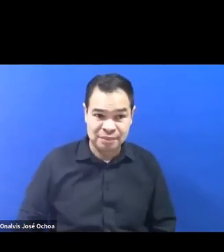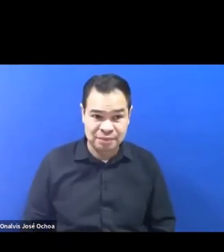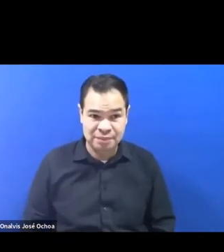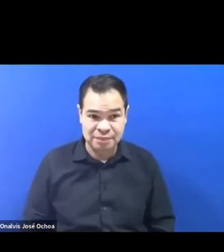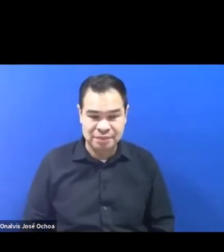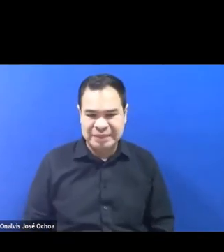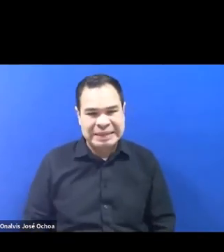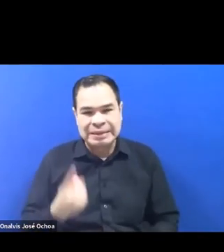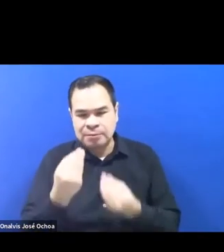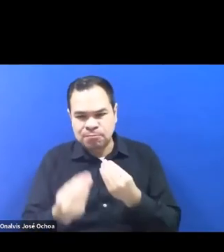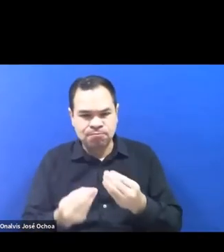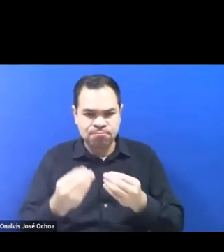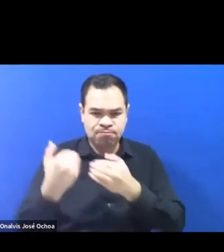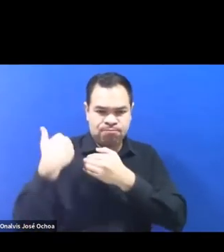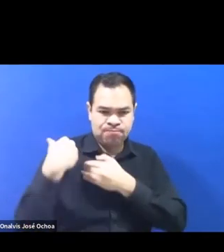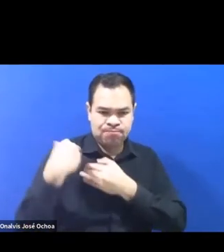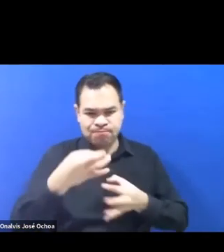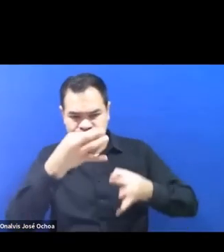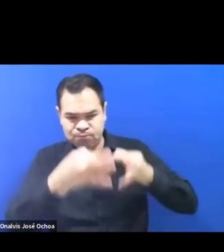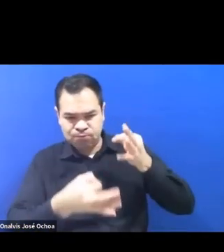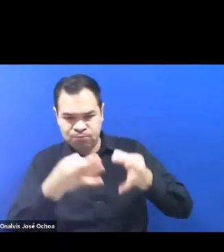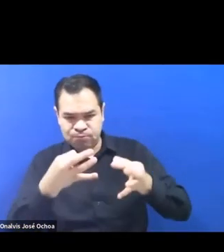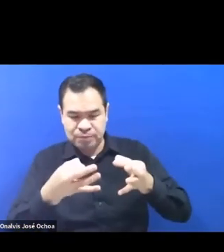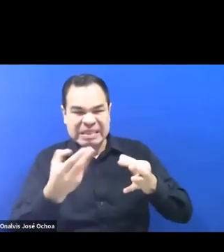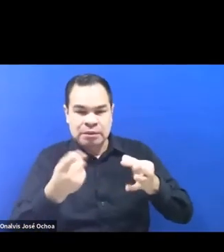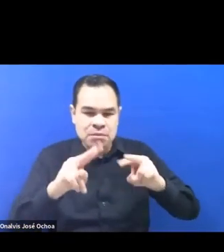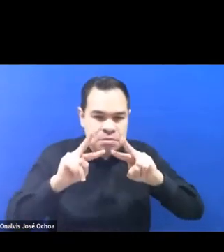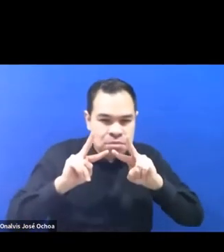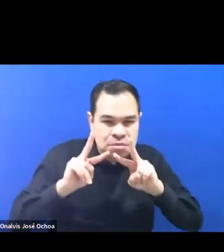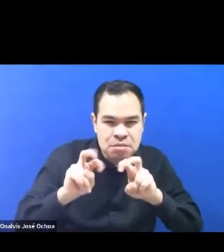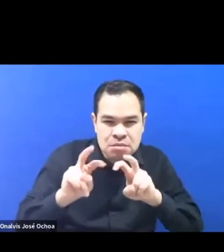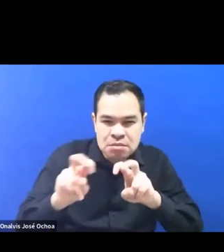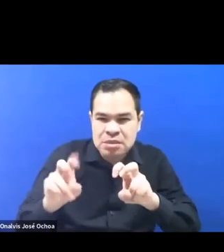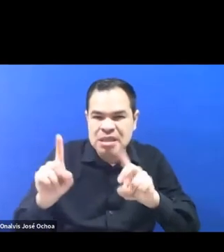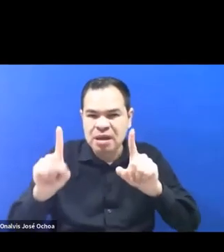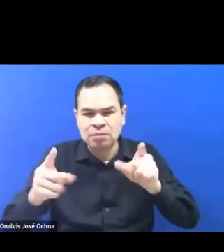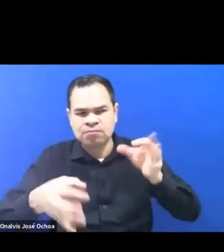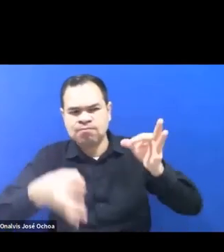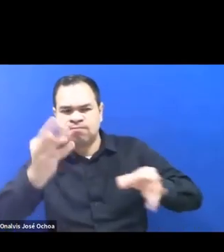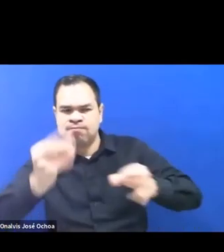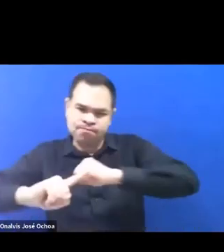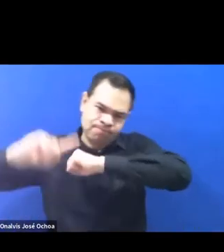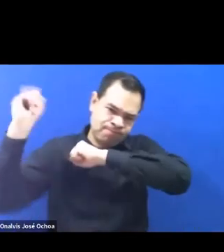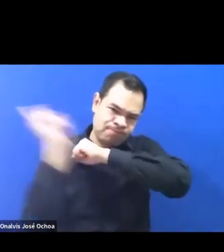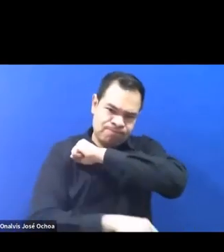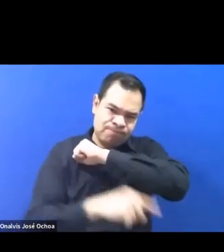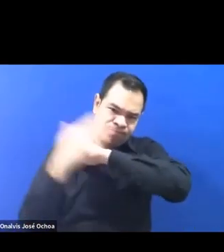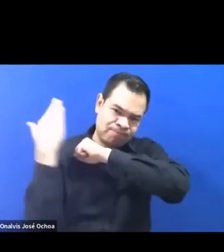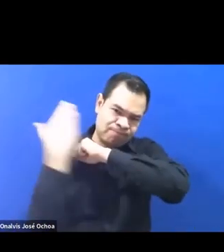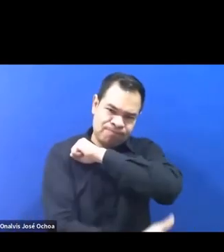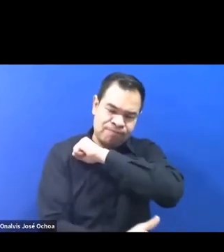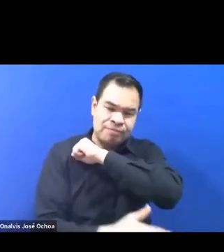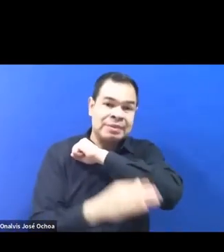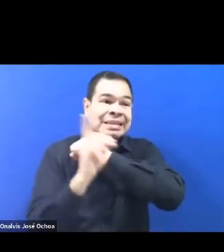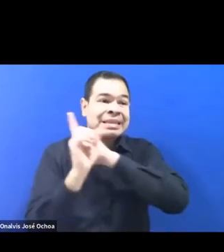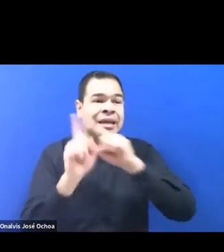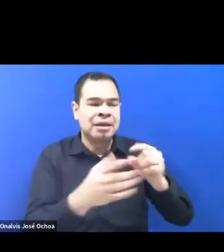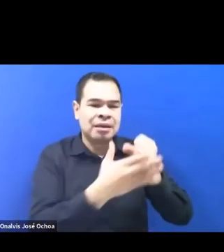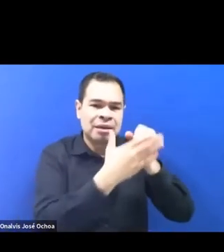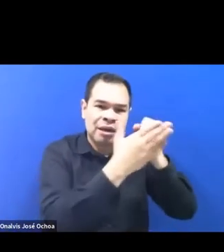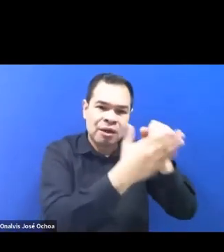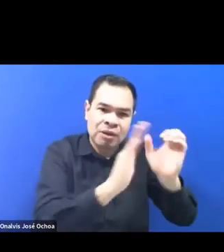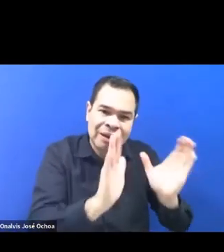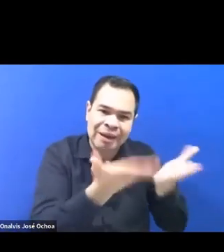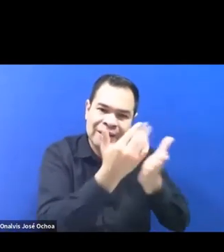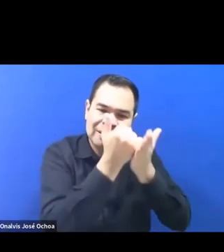quehacer jurisdiccional la investigación, el juzgamiento, la sanción y la reparación de la violencia sexual como una